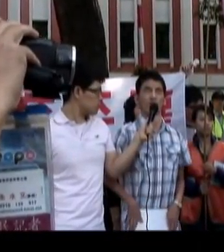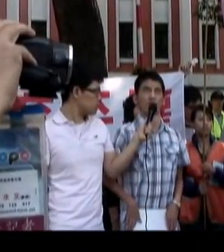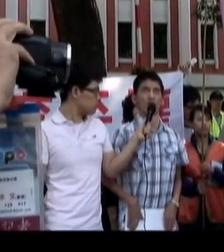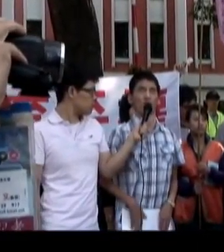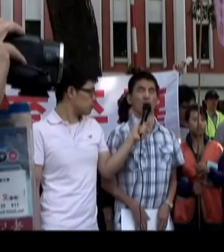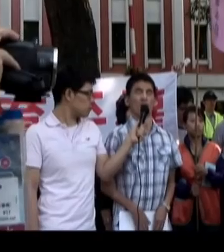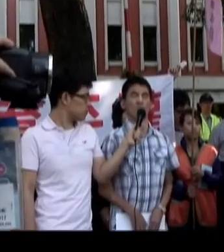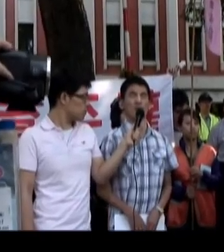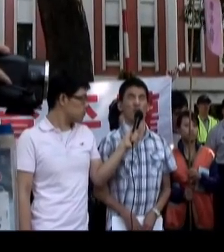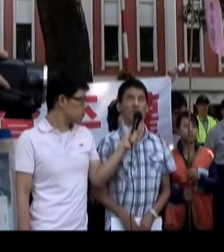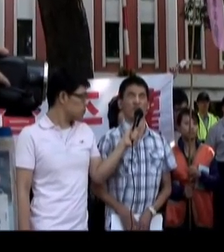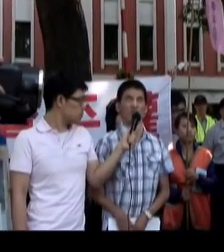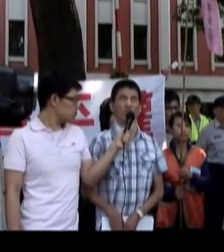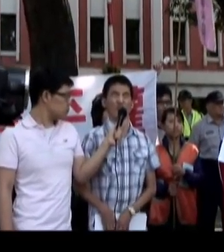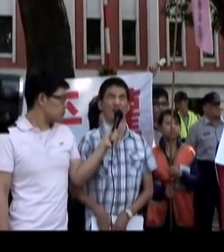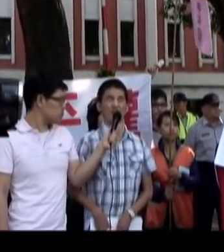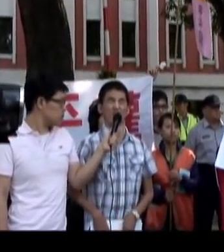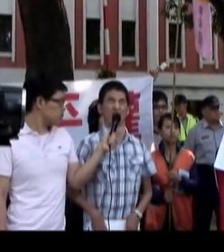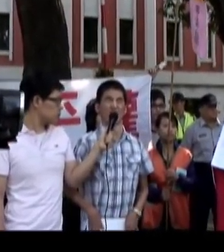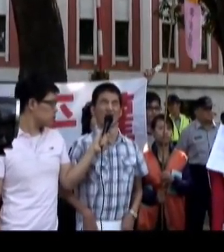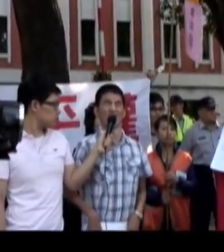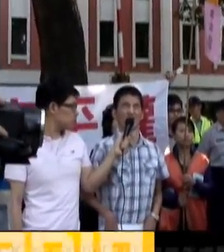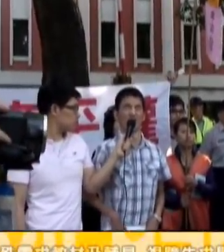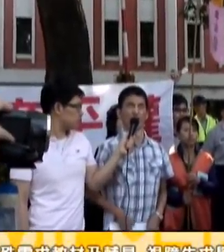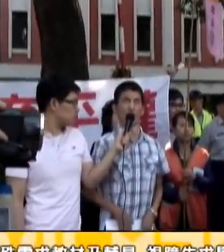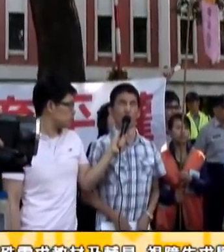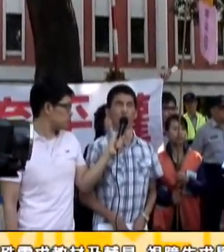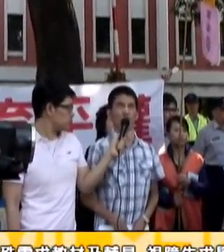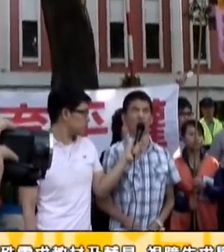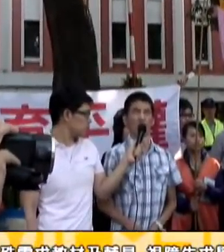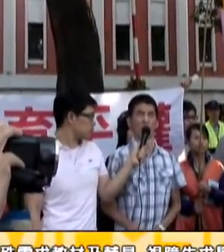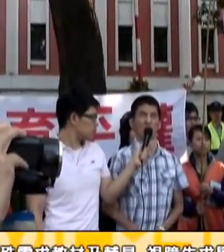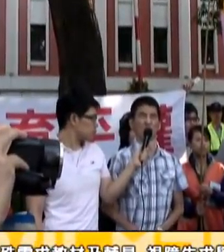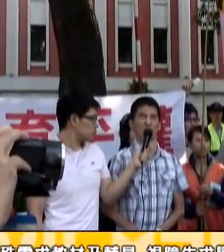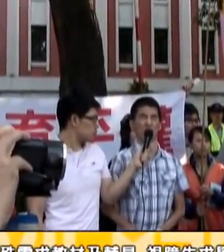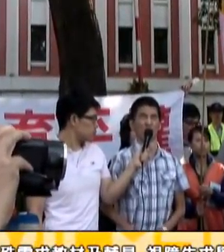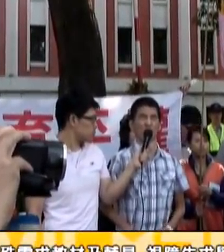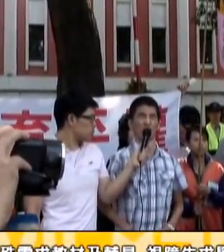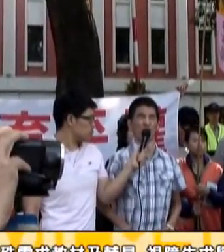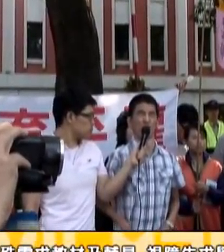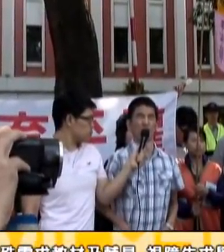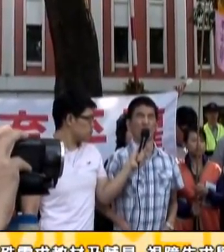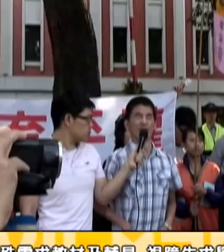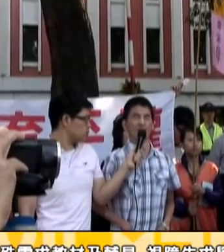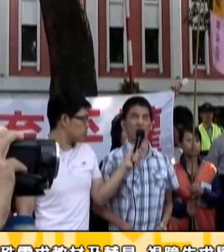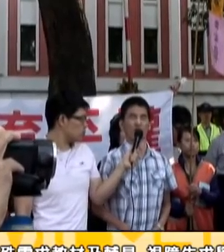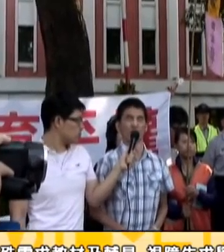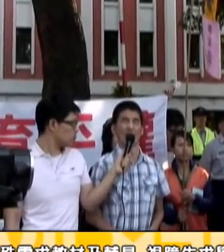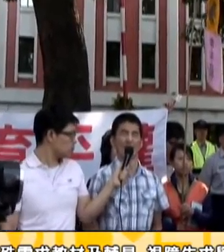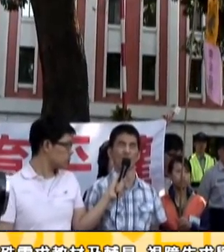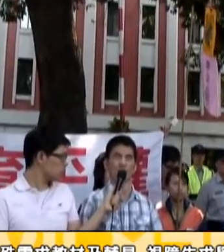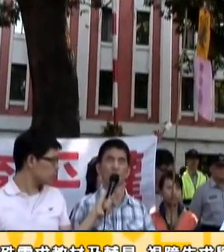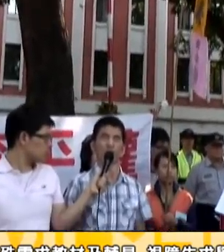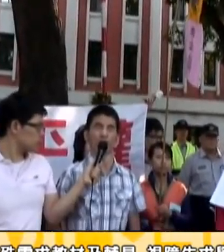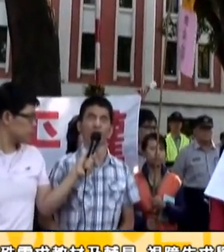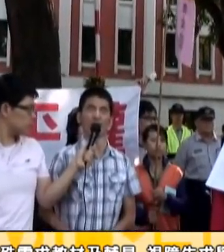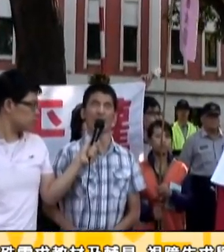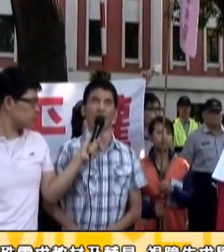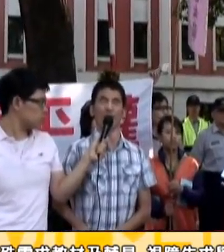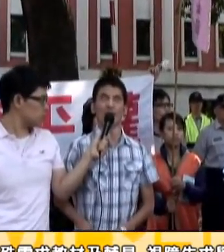系统没有设计无障碍的界面，导致我不能借由盲用电脑选课、下载课程大纲及补充资料、加